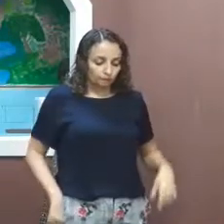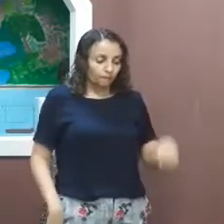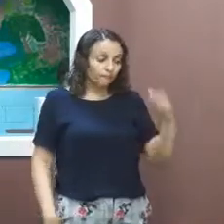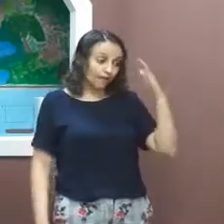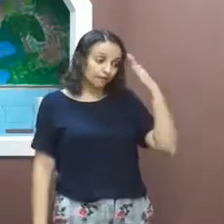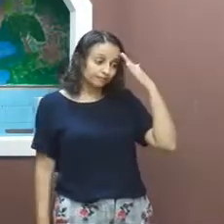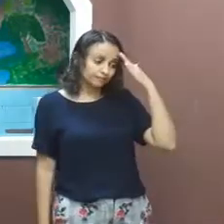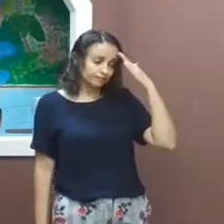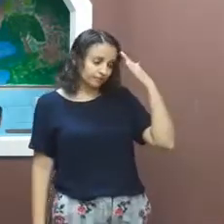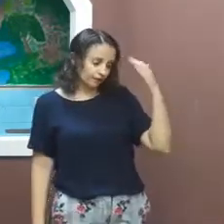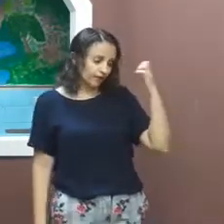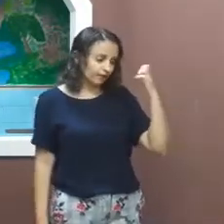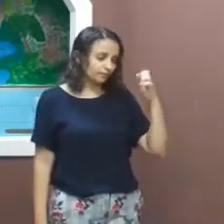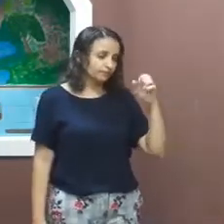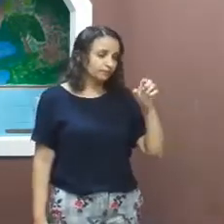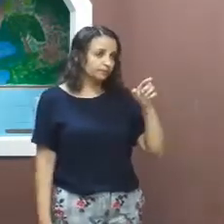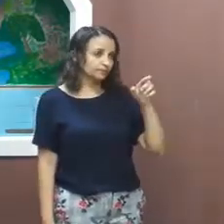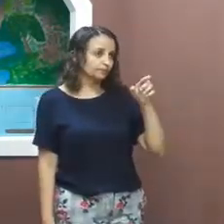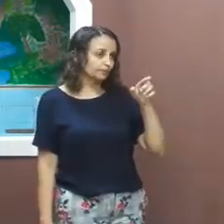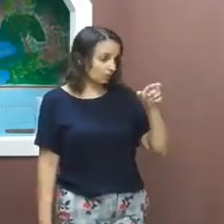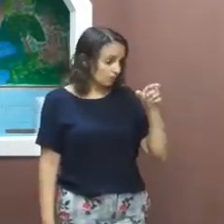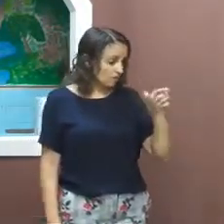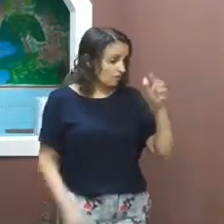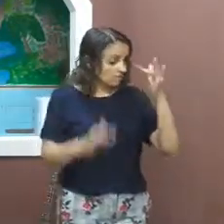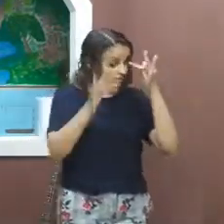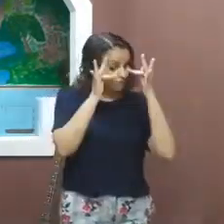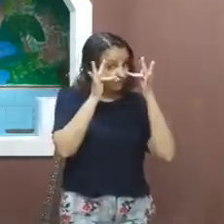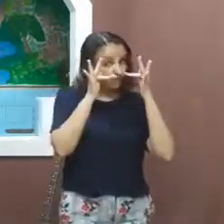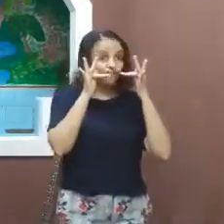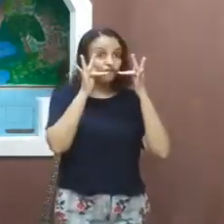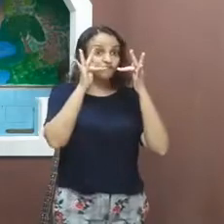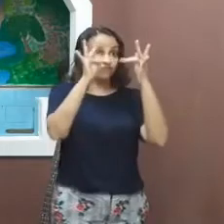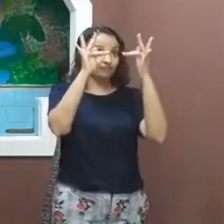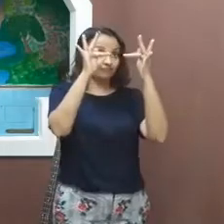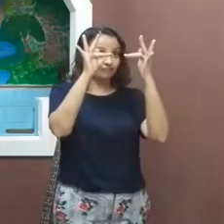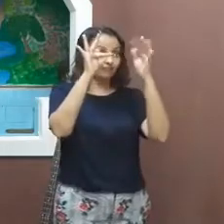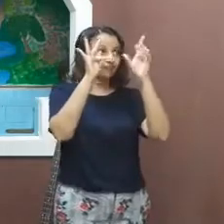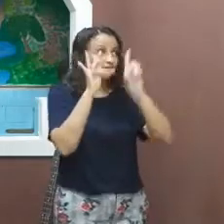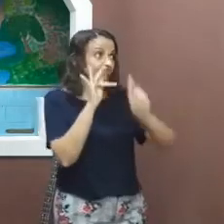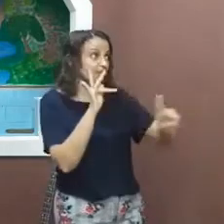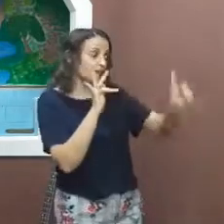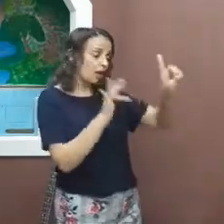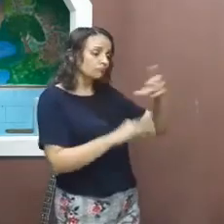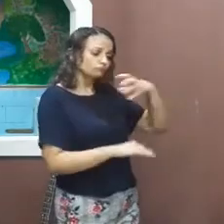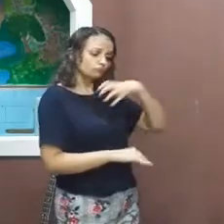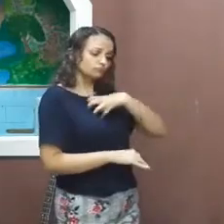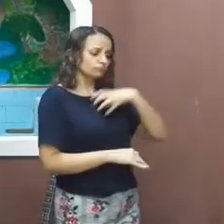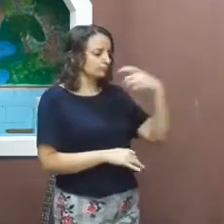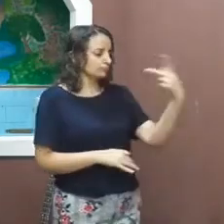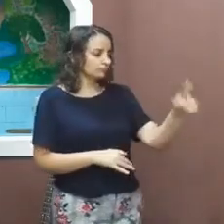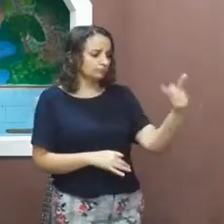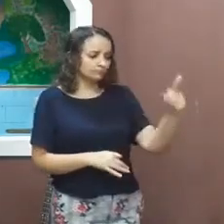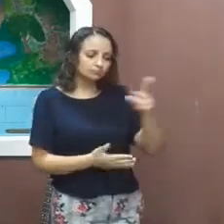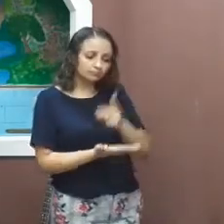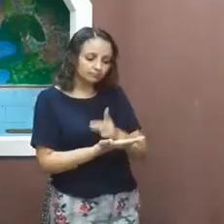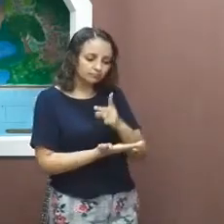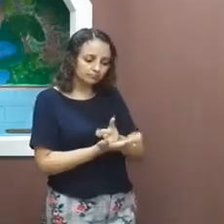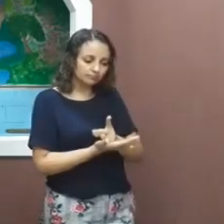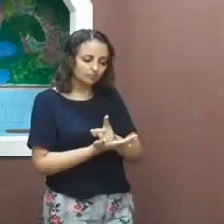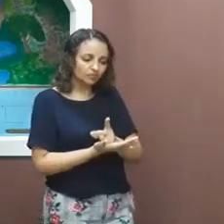Sabe? Quando você era fiel a Deus, dentro da sua condição, e